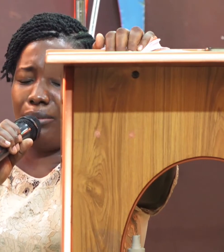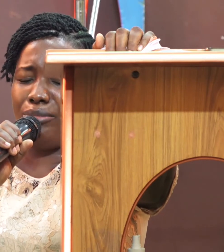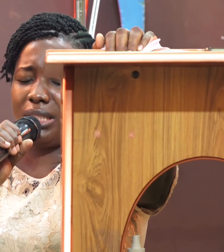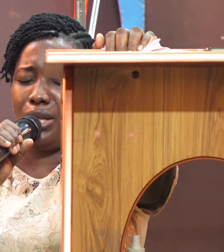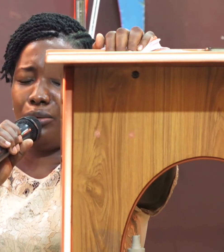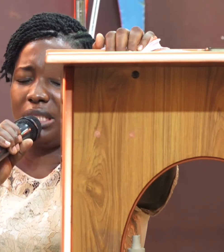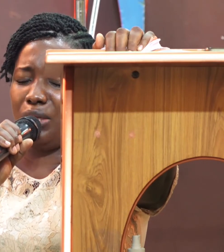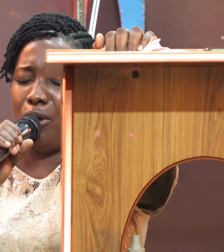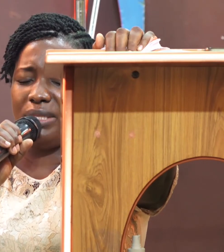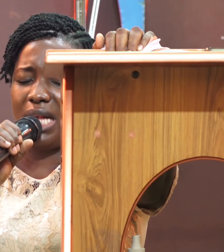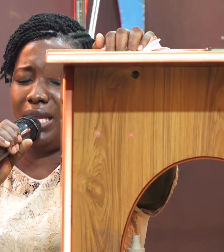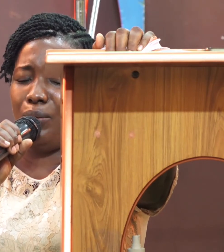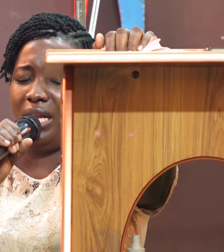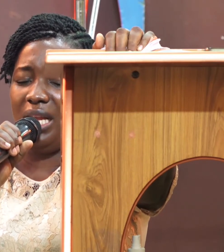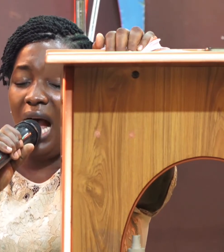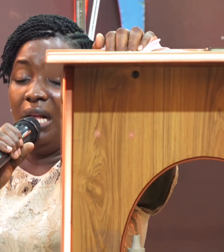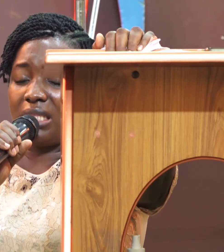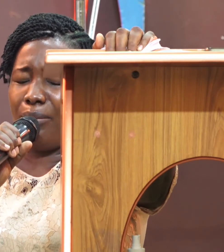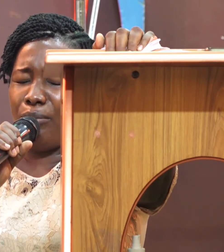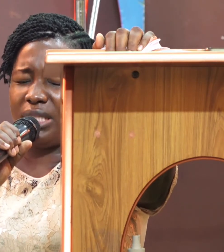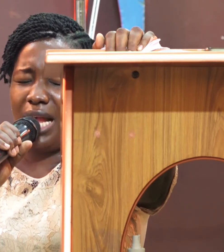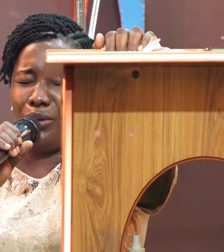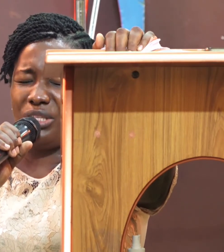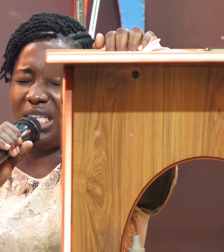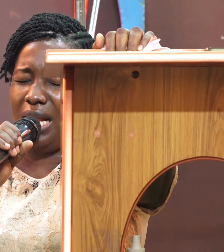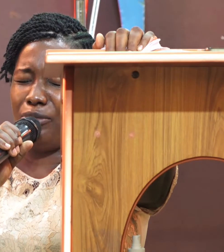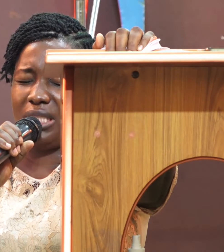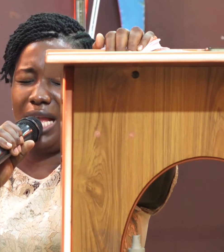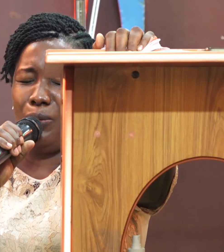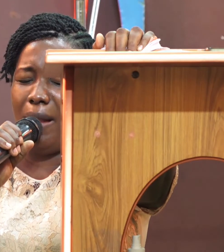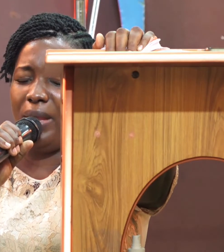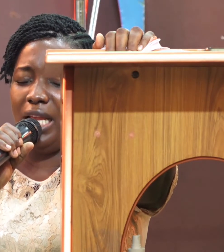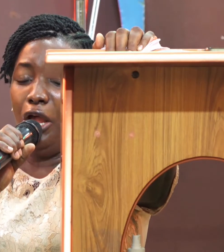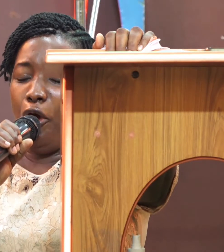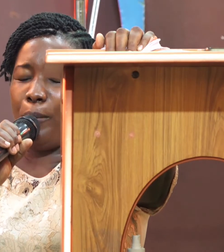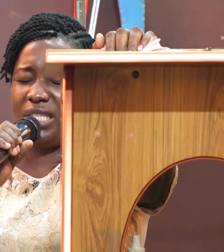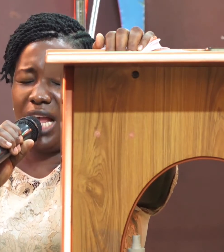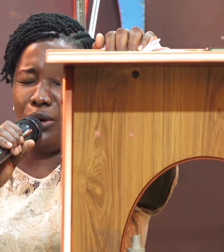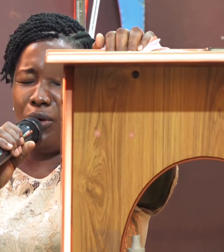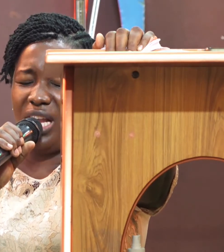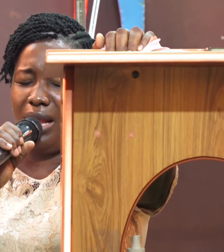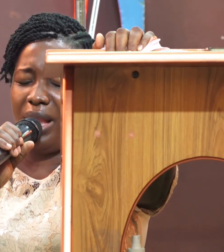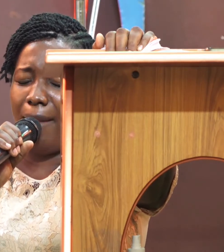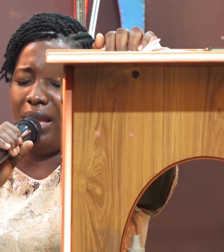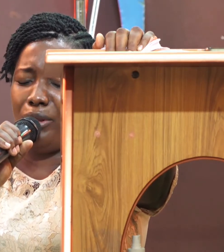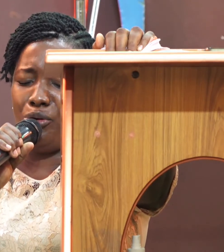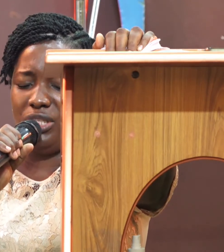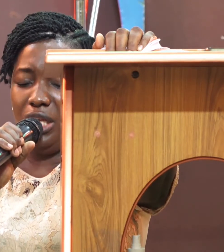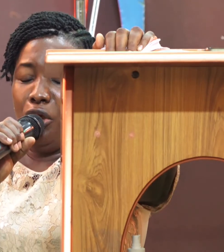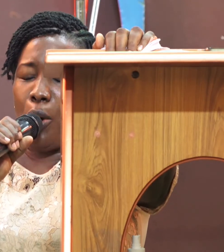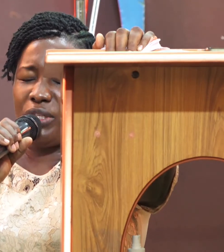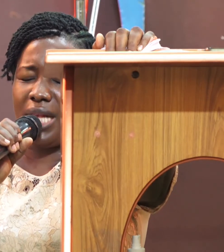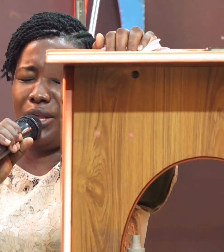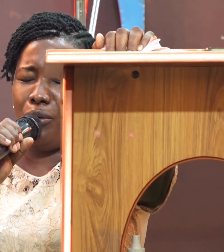nga nsaba omusayi ogusinga omusayi gwendiga nsaba omusayi ogusinga emusayi gwaberi omusayi ogwogera ebigambo